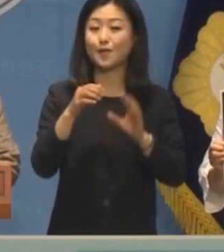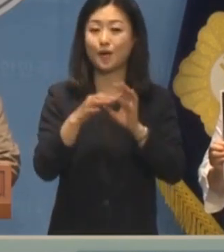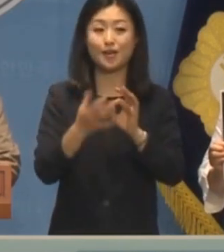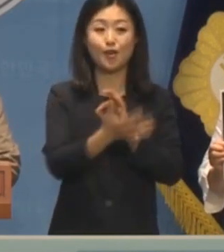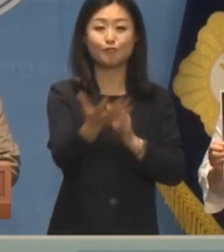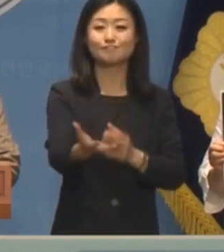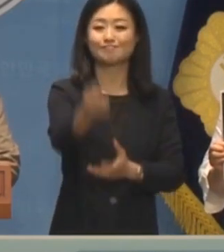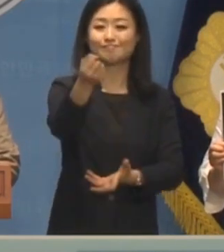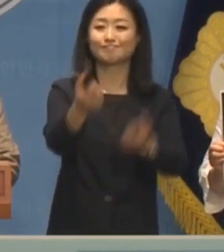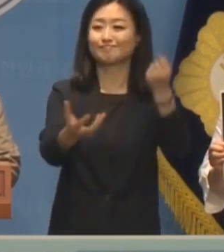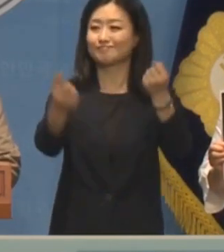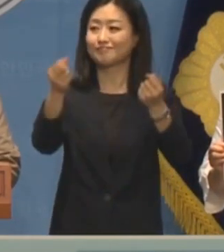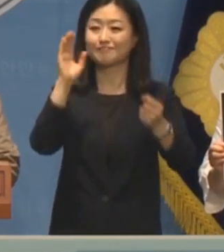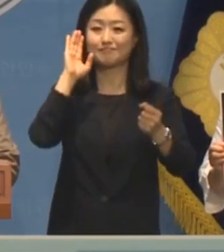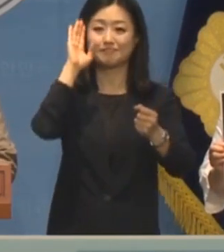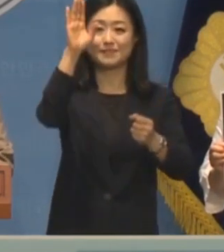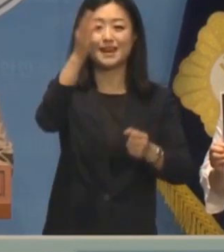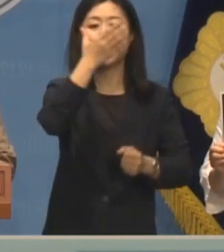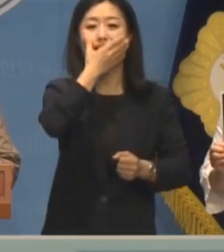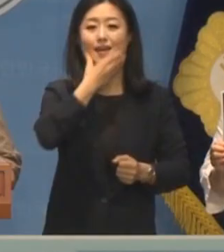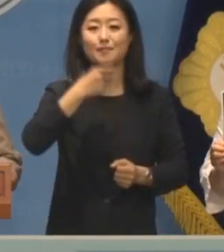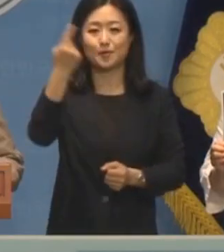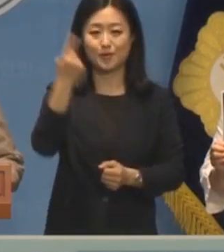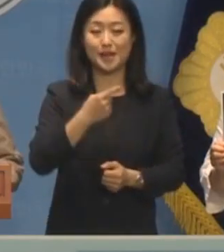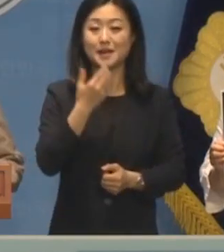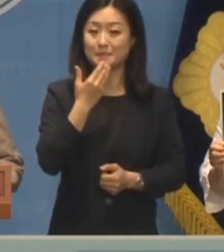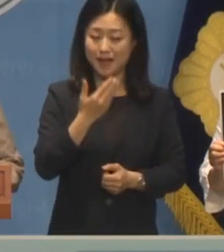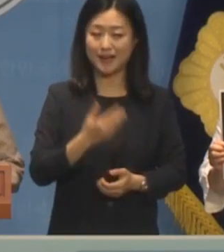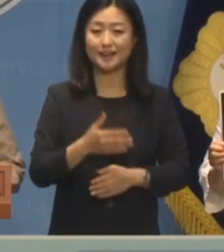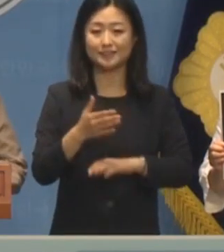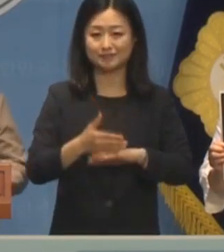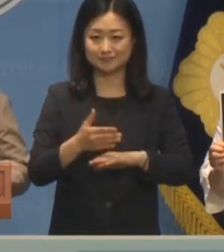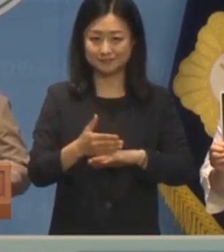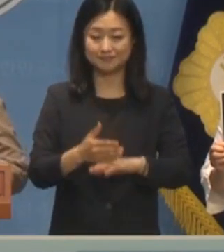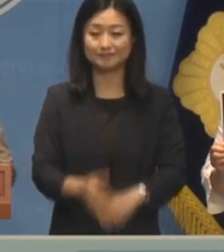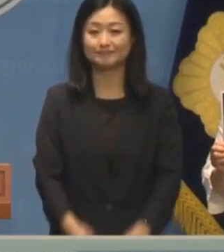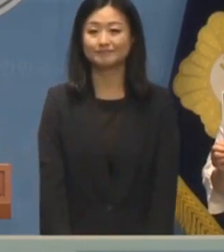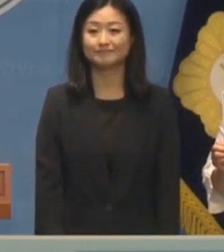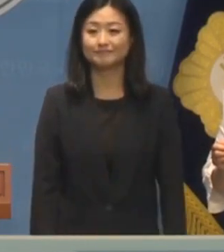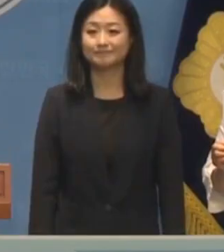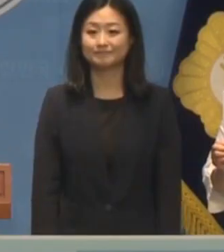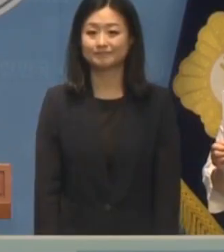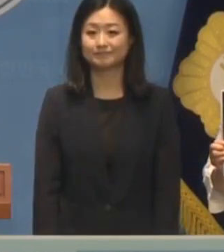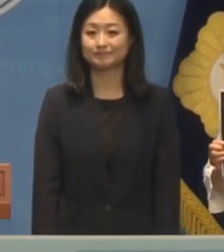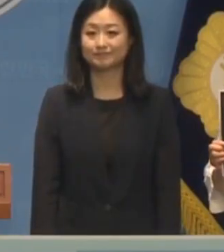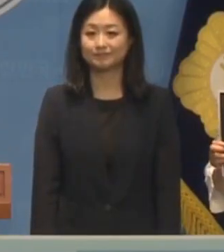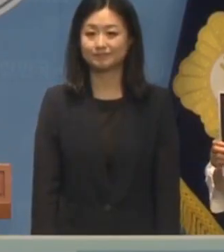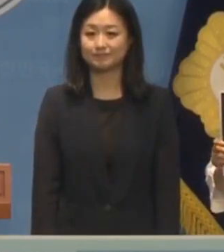것이며 우리 미래의 행복이 될 것입니다. 감사합니다.